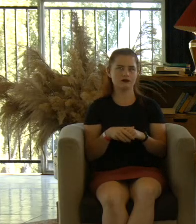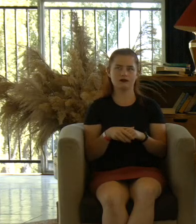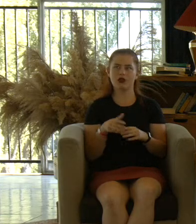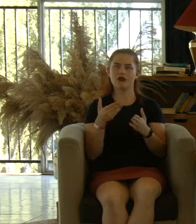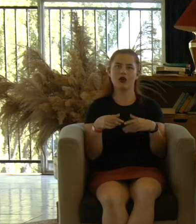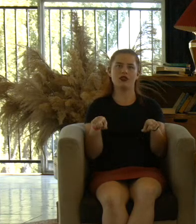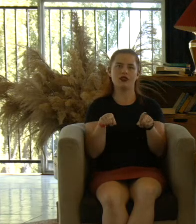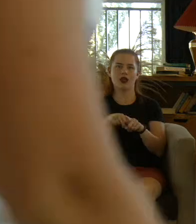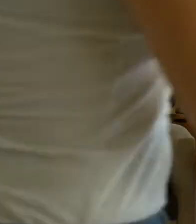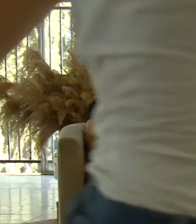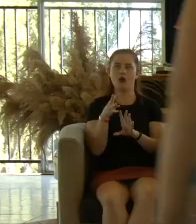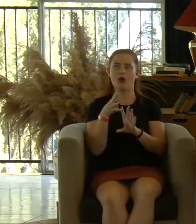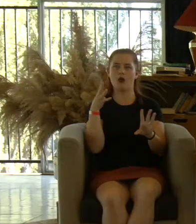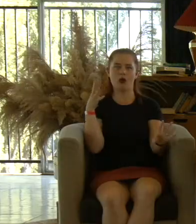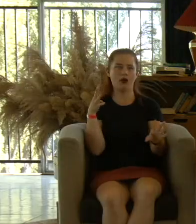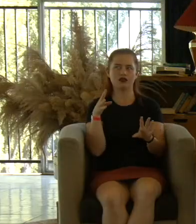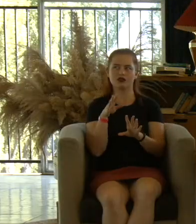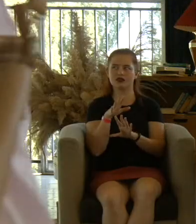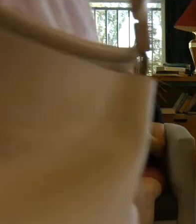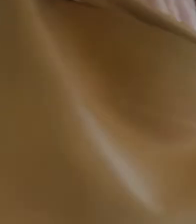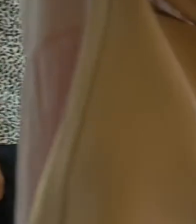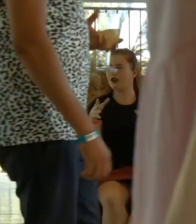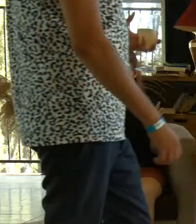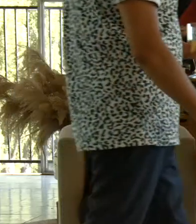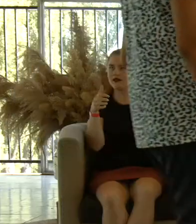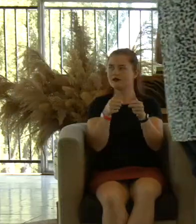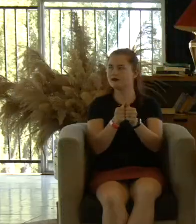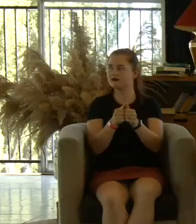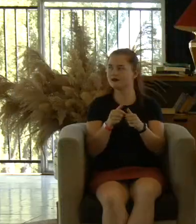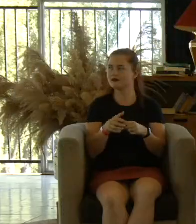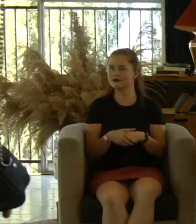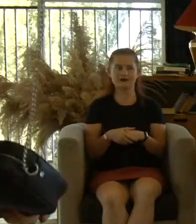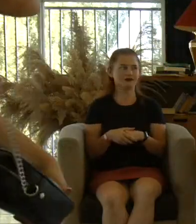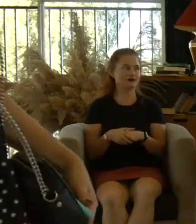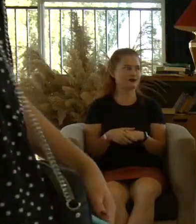Так, по очереди. Подождите, вина хватит, ребята. У нас вот social distancing.